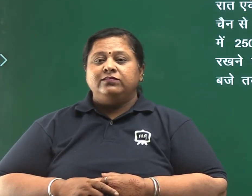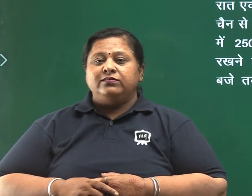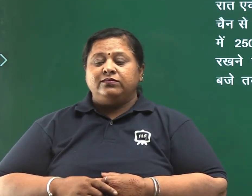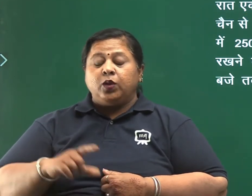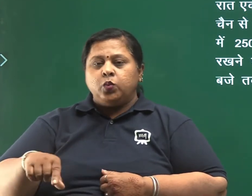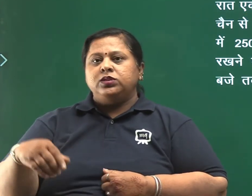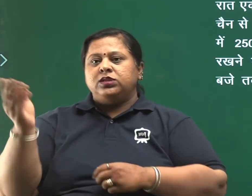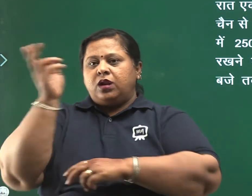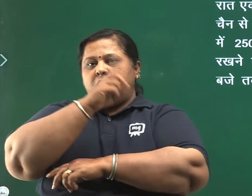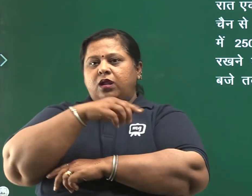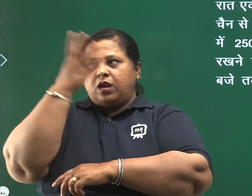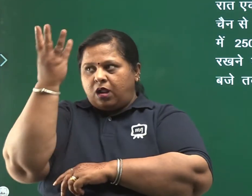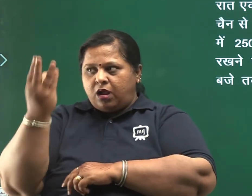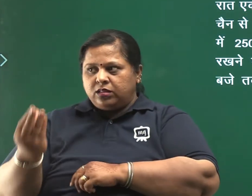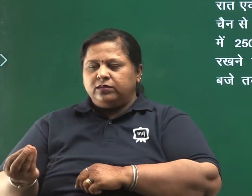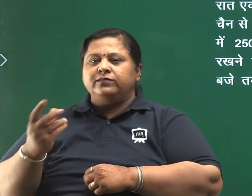उस रात